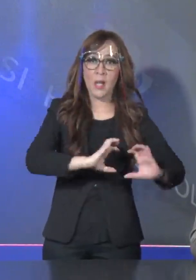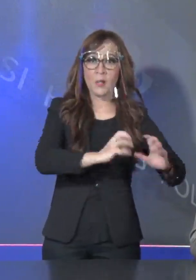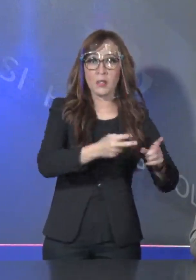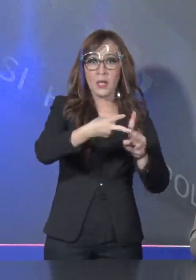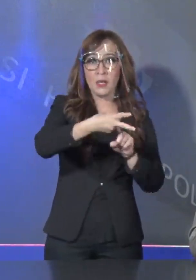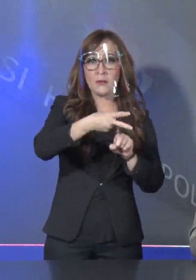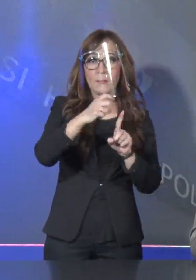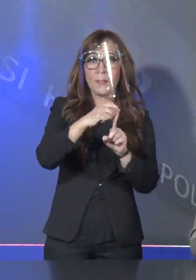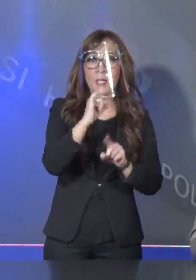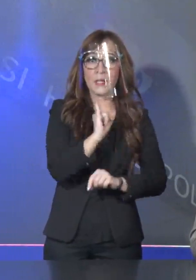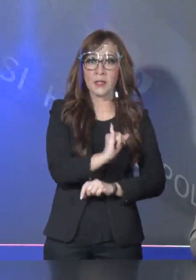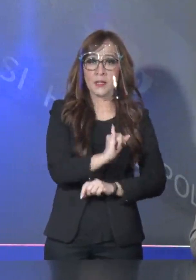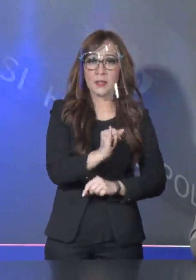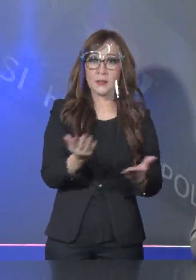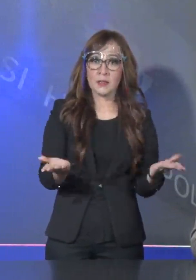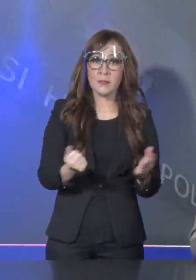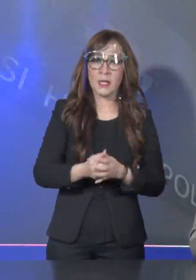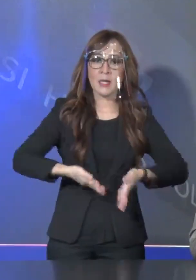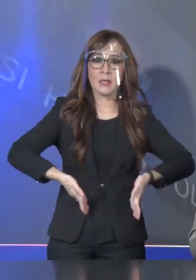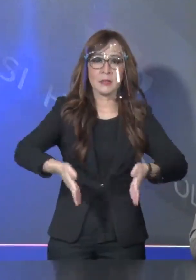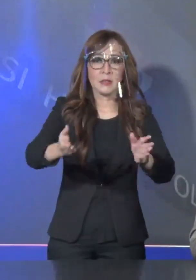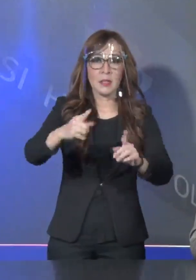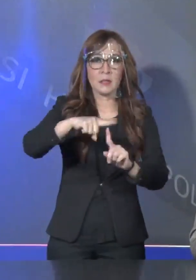Islam di Tol Cikampek,